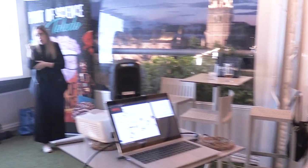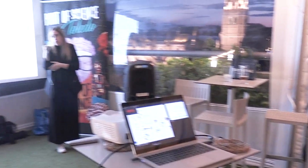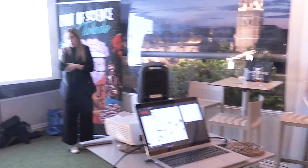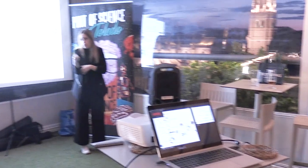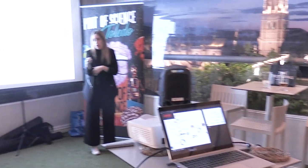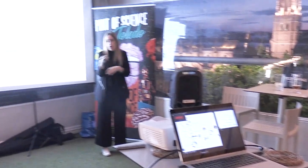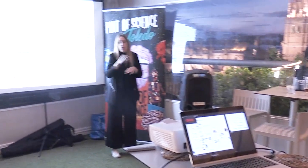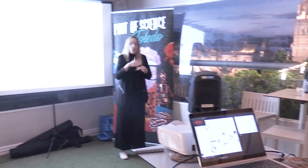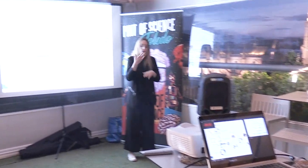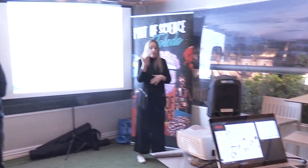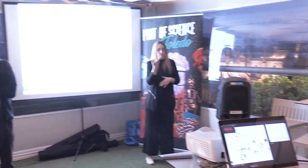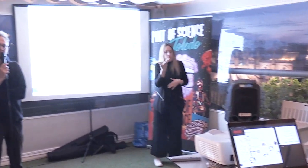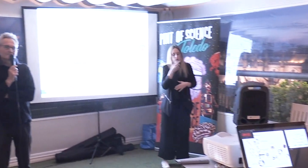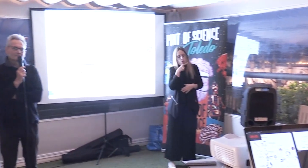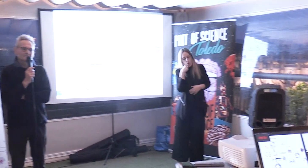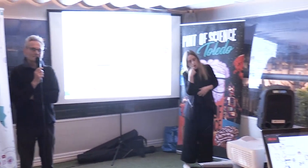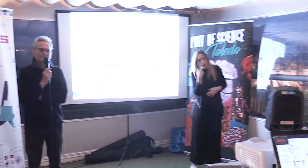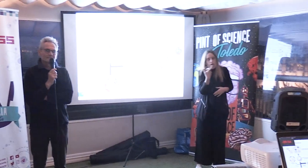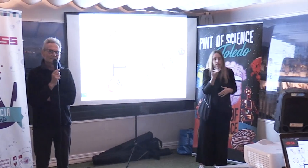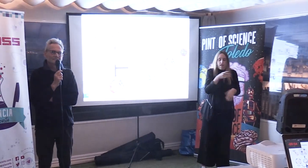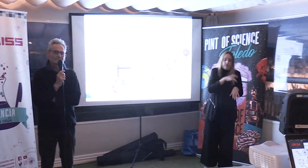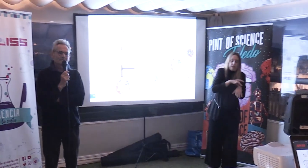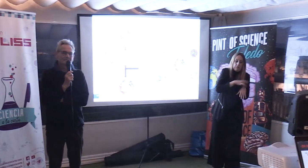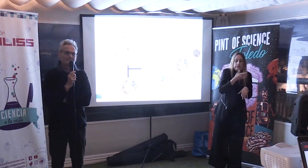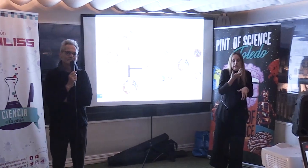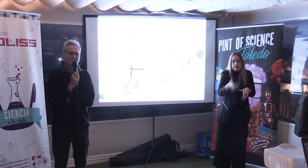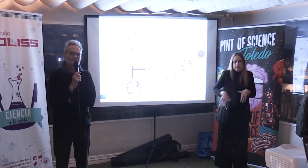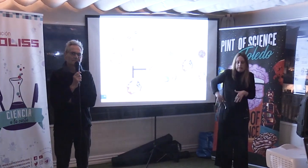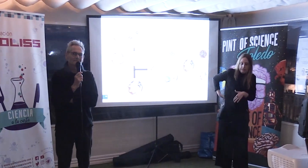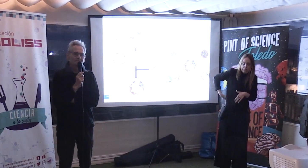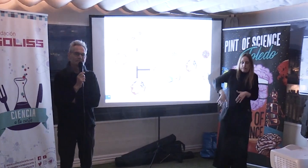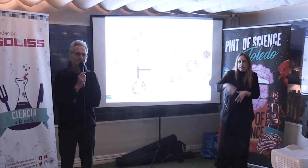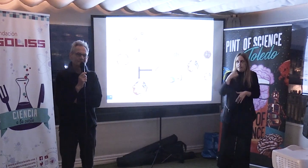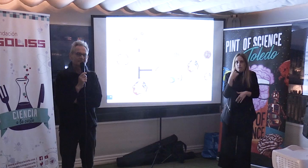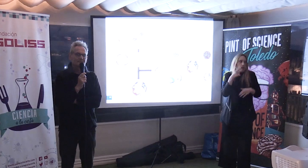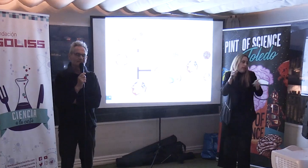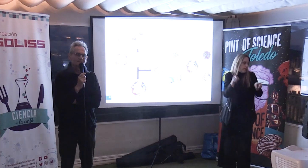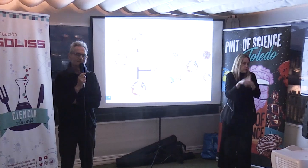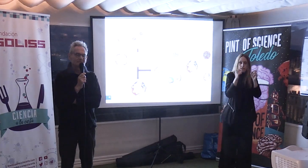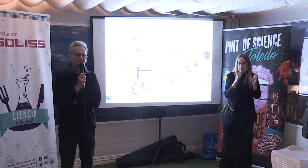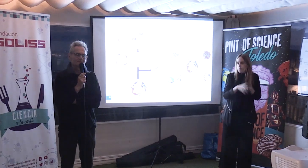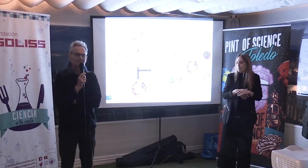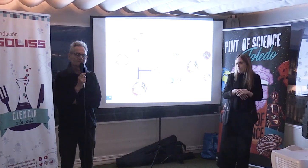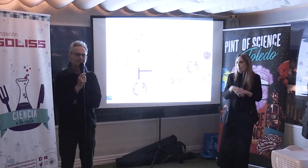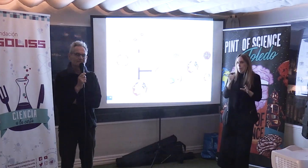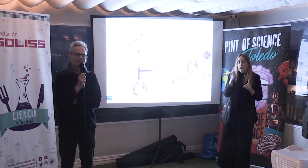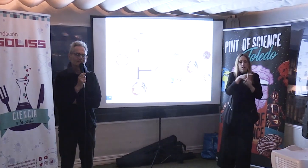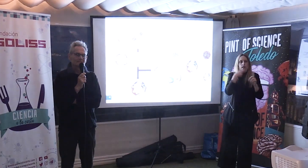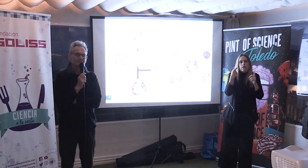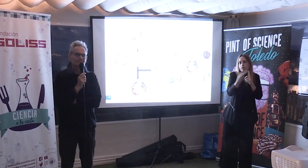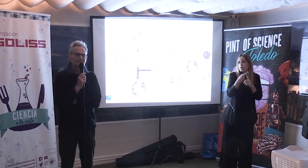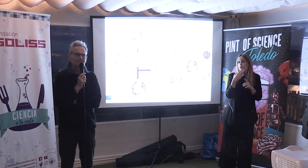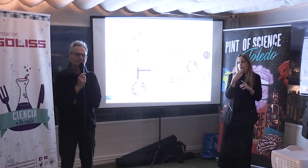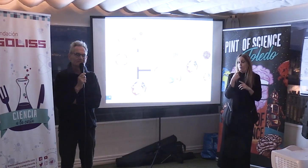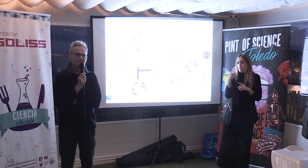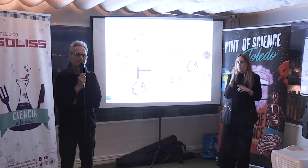demencia, pero a lo mejor nuestras rodillas, las hernias, las muelas, yo qué sé, hay muchos más factores, como bien has